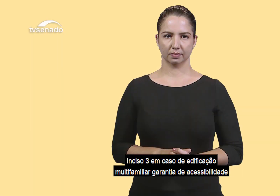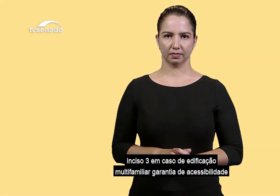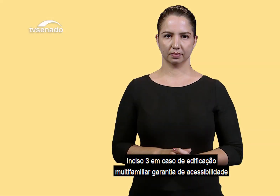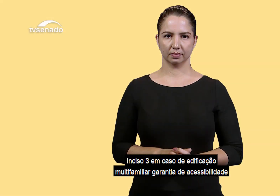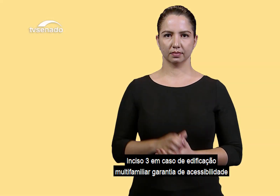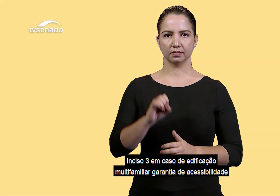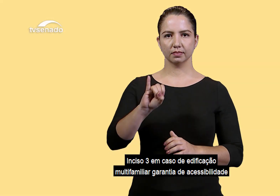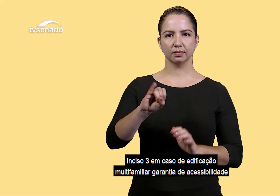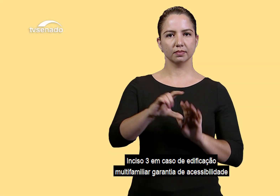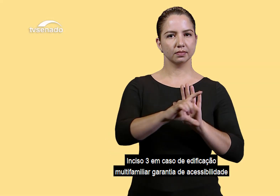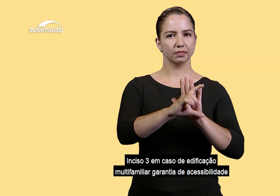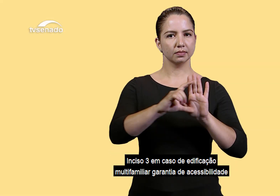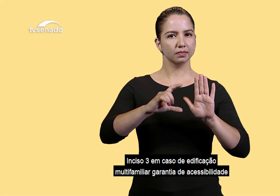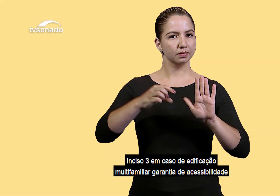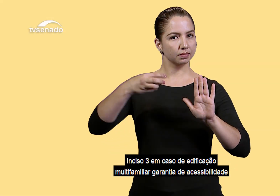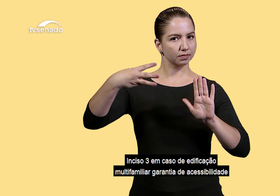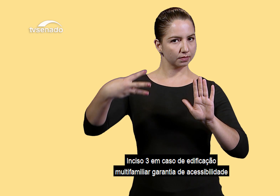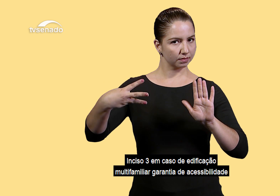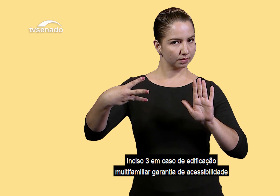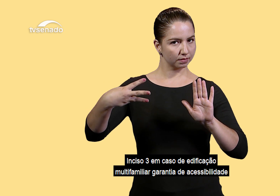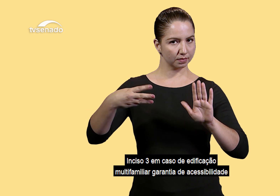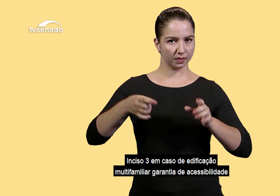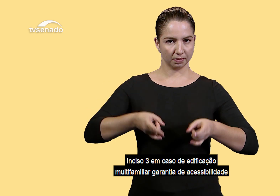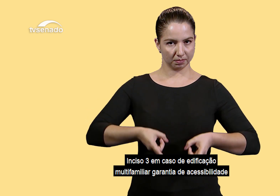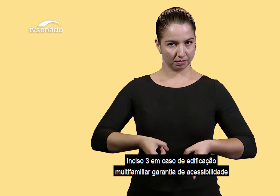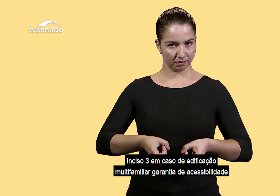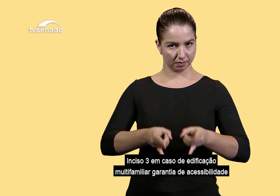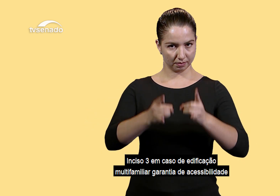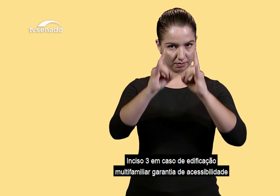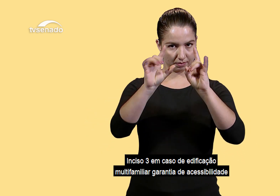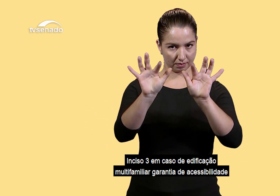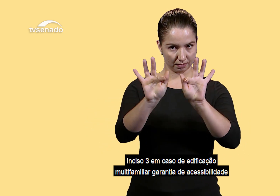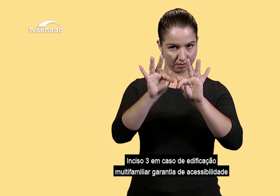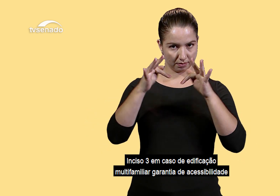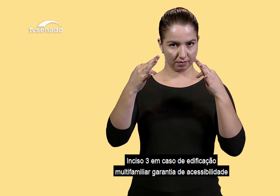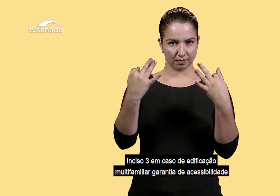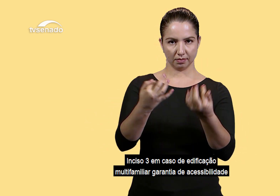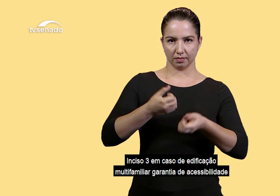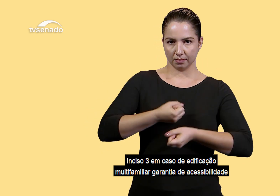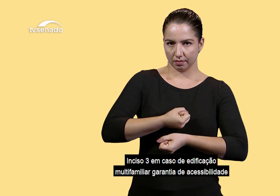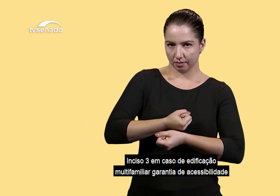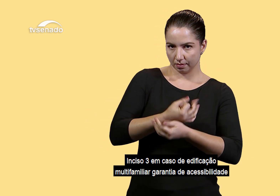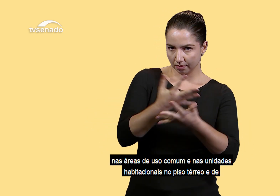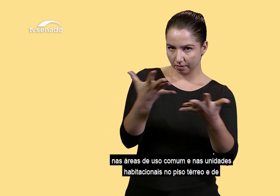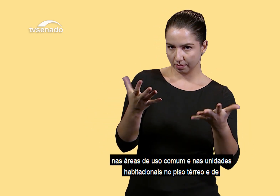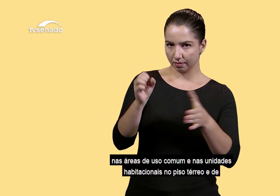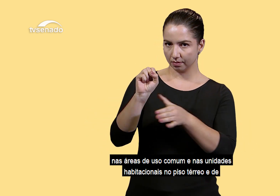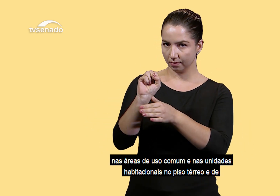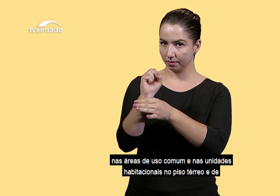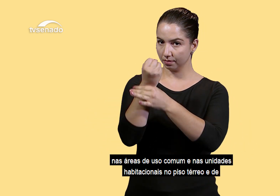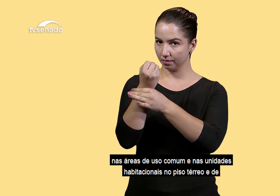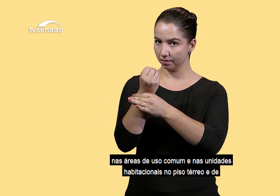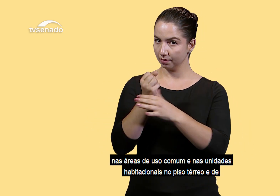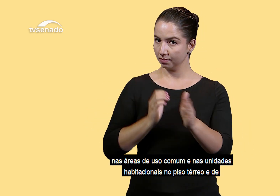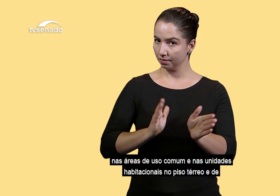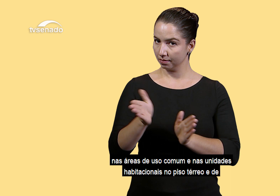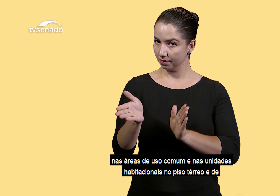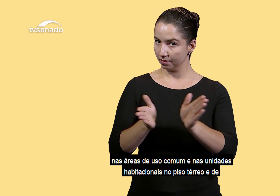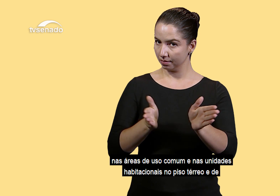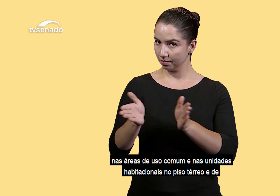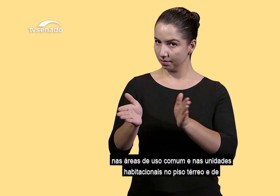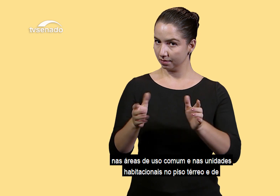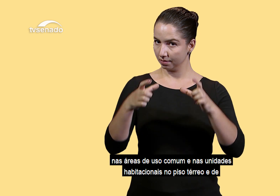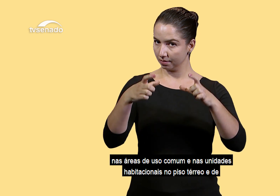Inciso 3. Em caso de edificação multifamiliar, garantia de acessibilidade nas áreas de uso